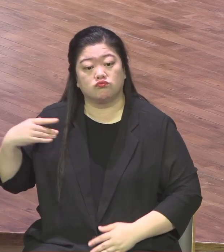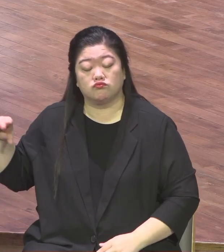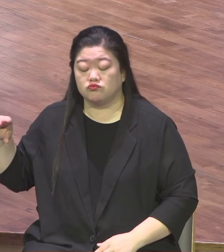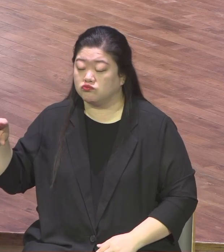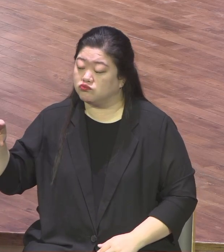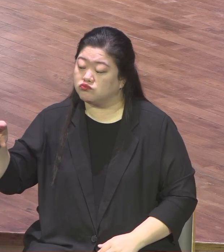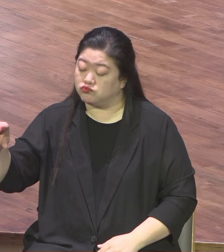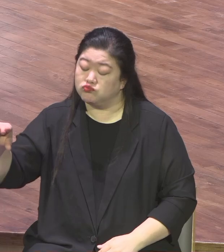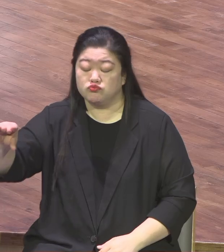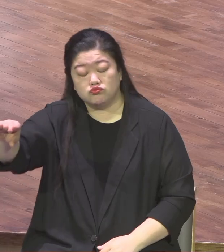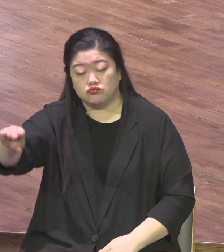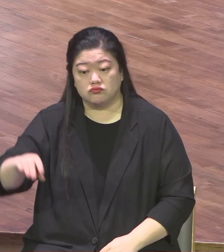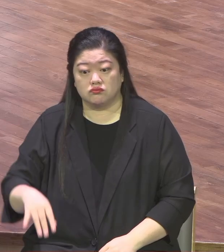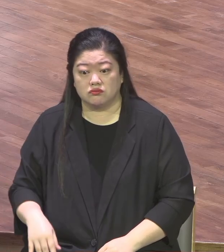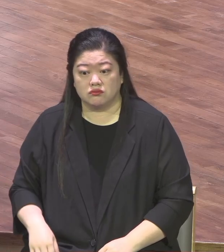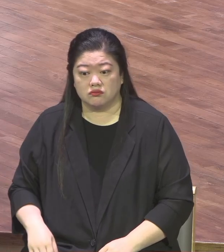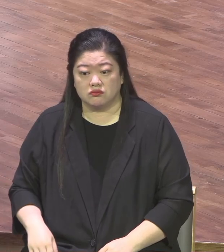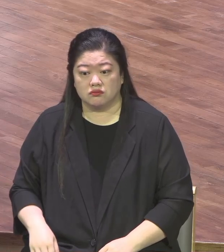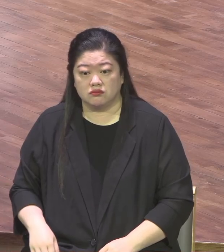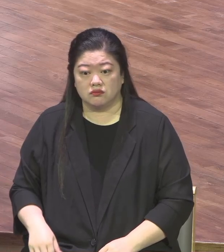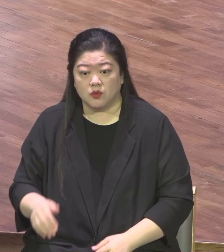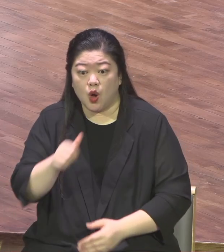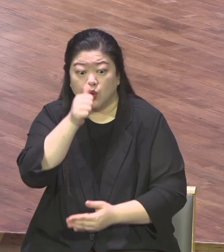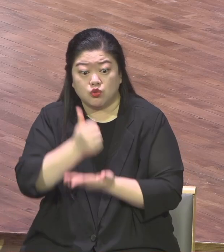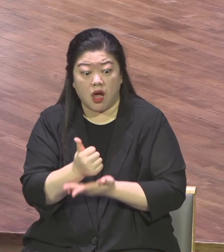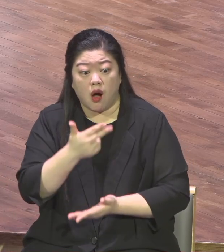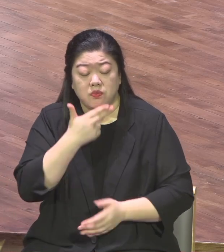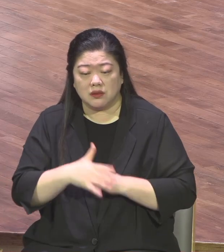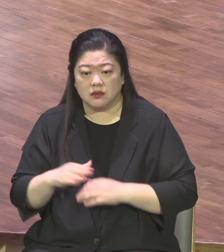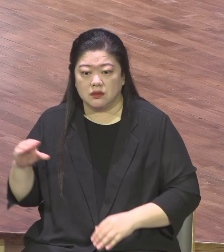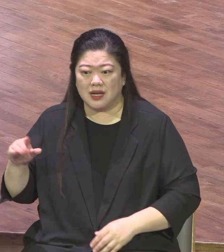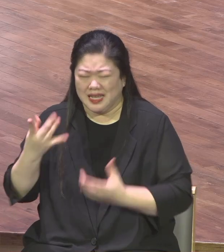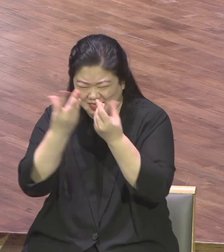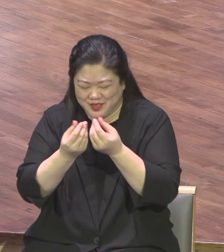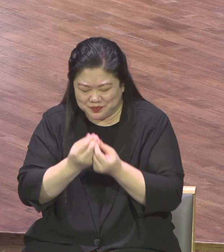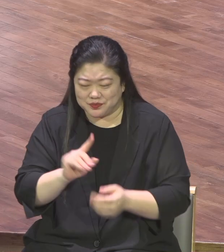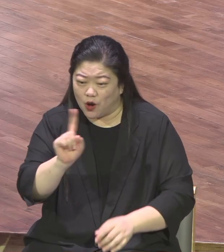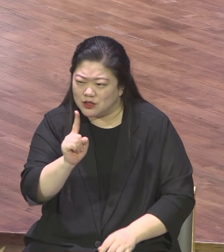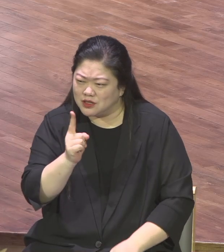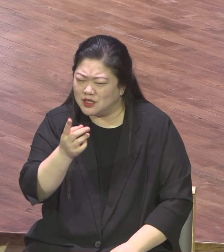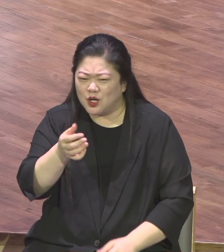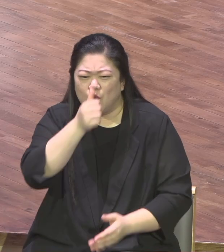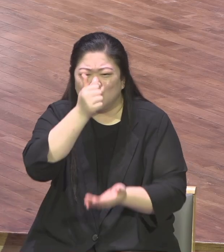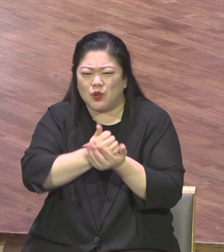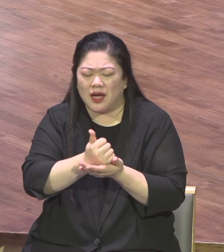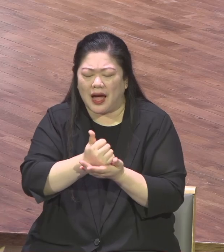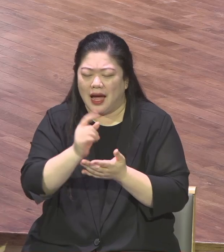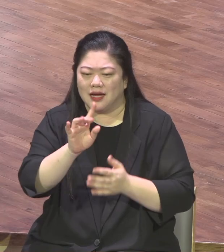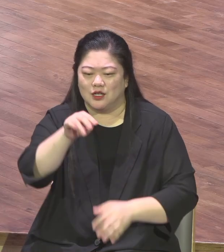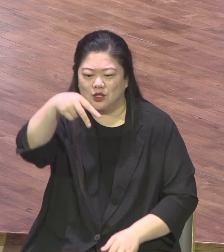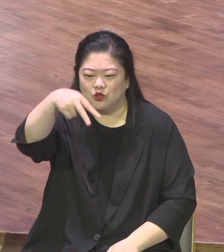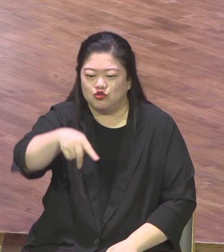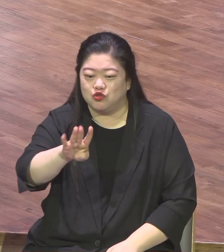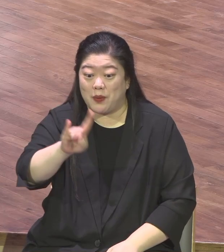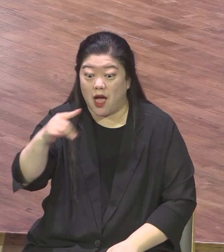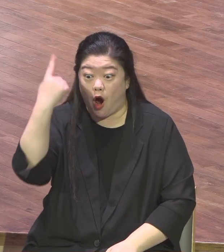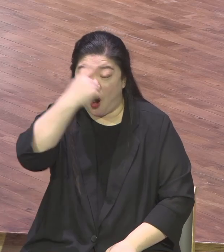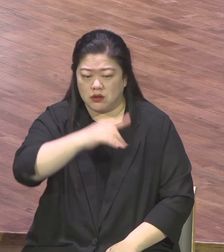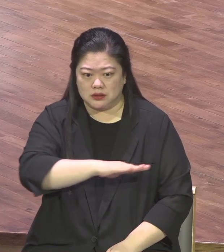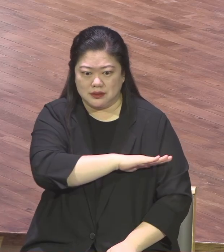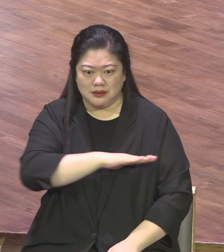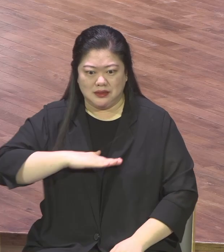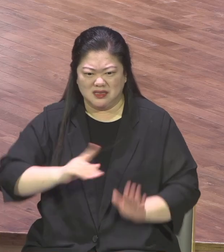필요 없어요. 그냥 가면 돼요. 그냥 우리 전과자가 말이요 이 수배자가 저